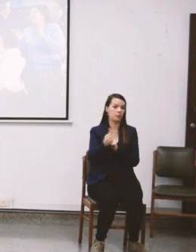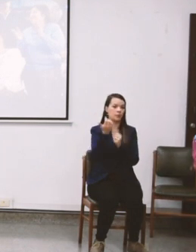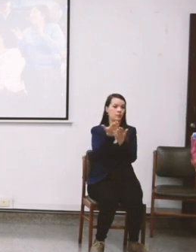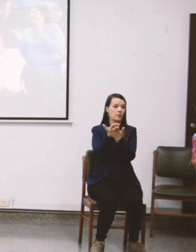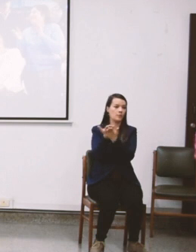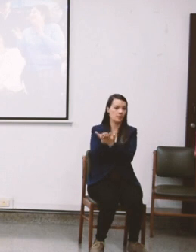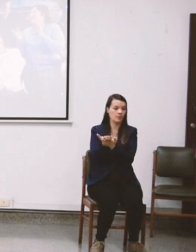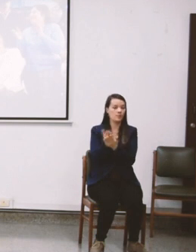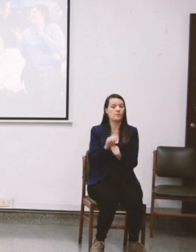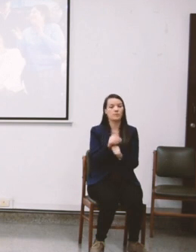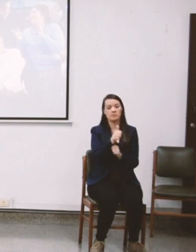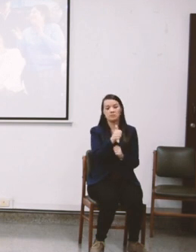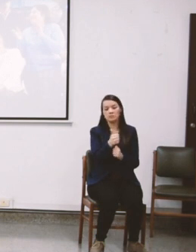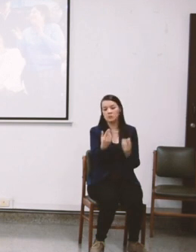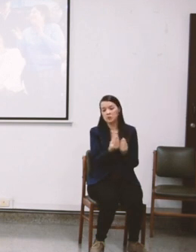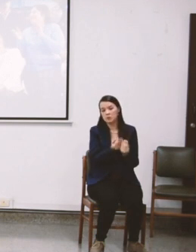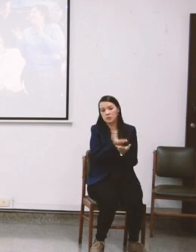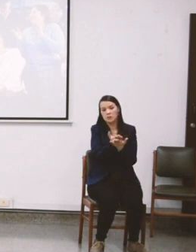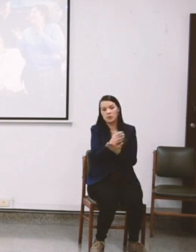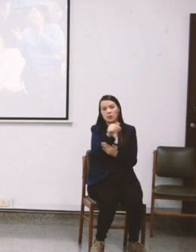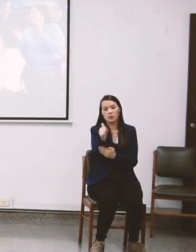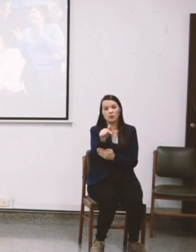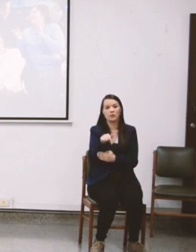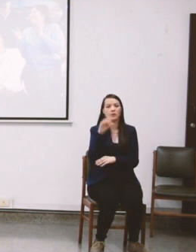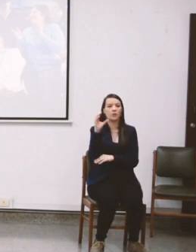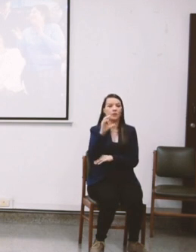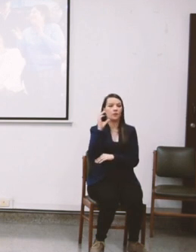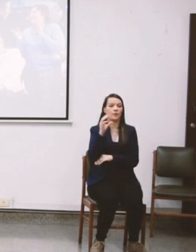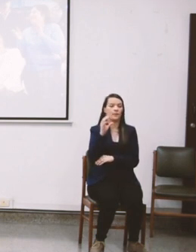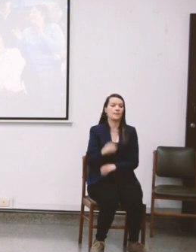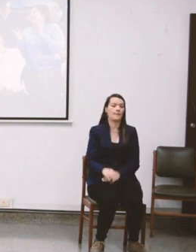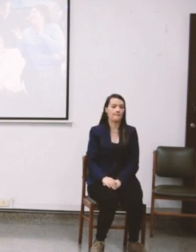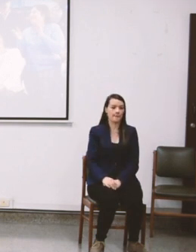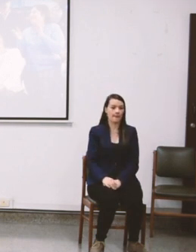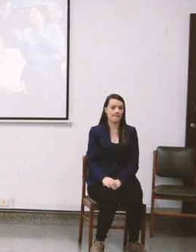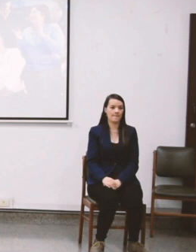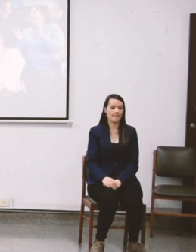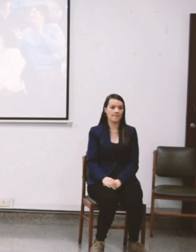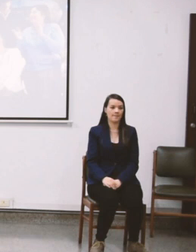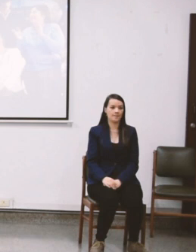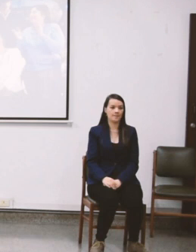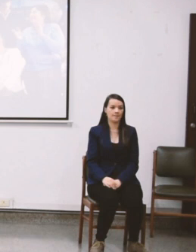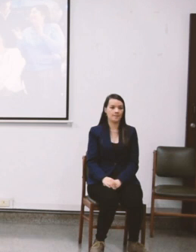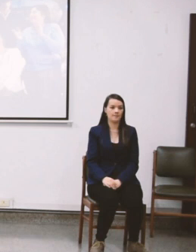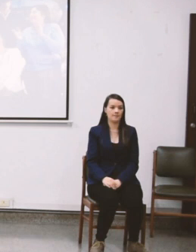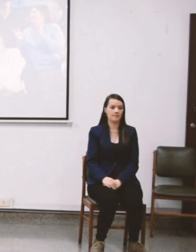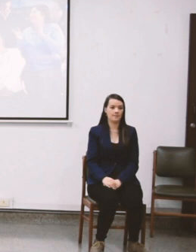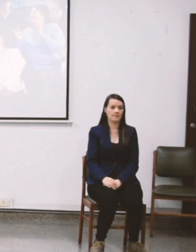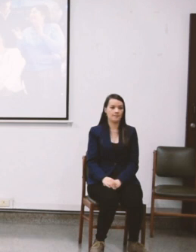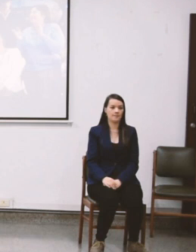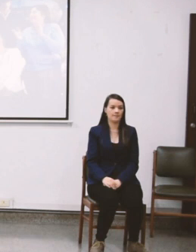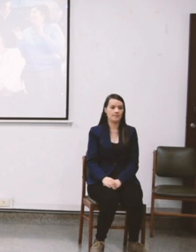surgidas desde sus propios lugares. Pues Colombia tiene acá particularmente fundamental, Colombia,